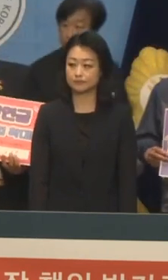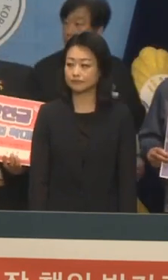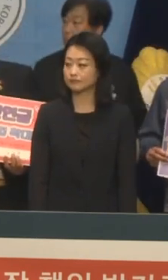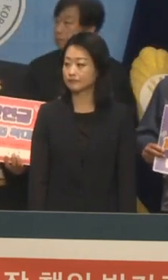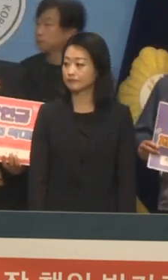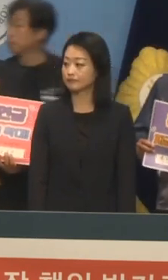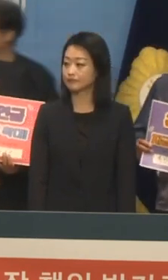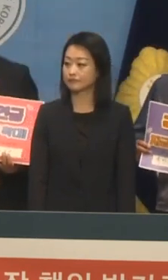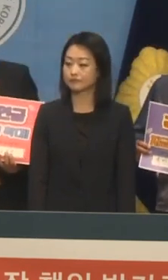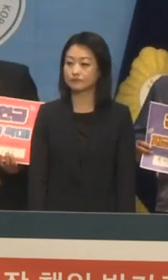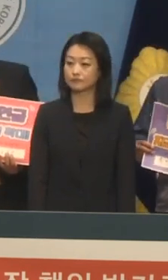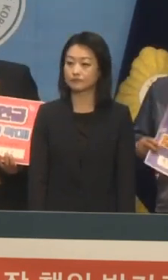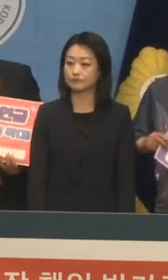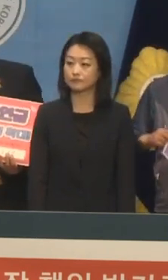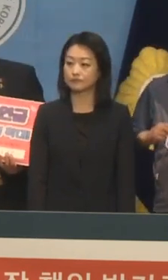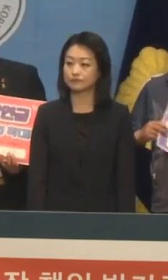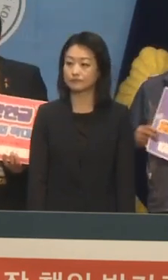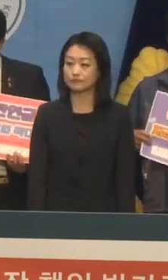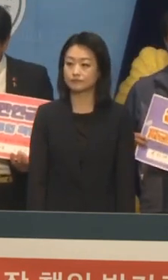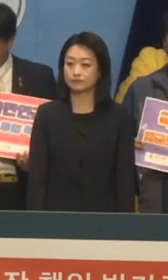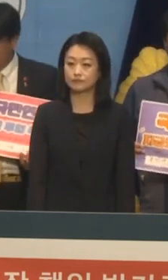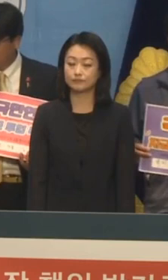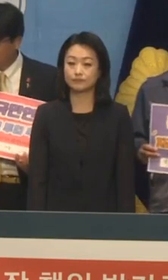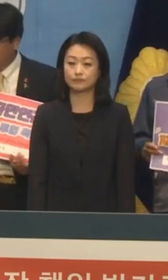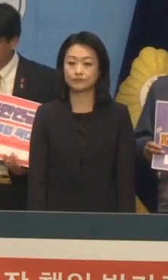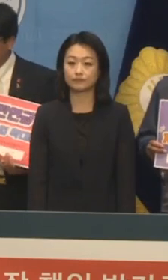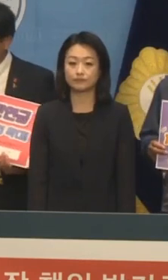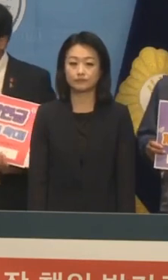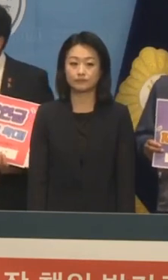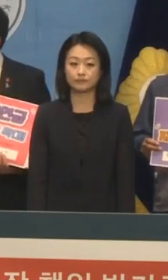시작할 때는 대변인이 잠깐 얘기만 해야 돼서